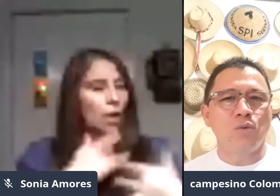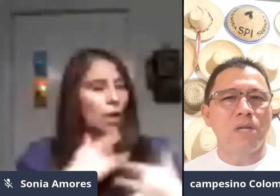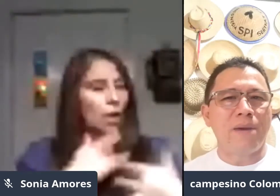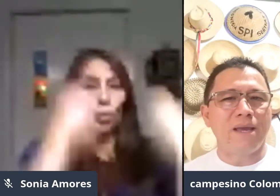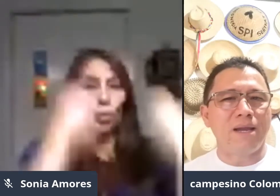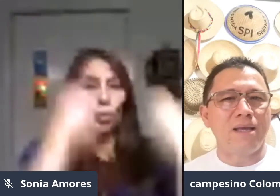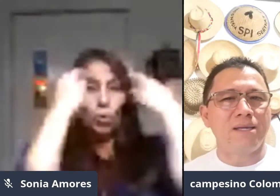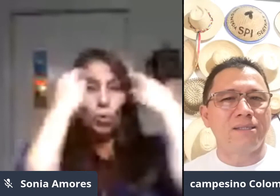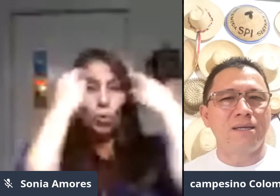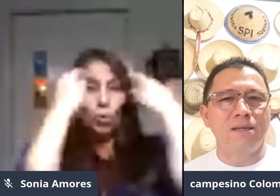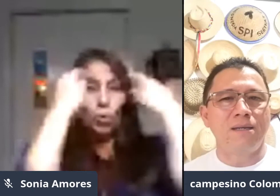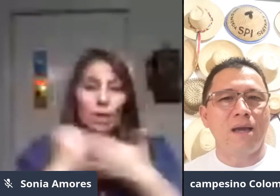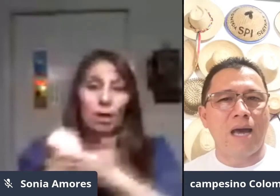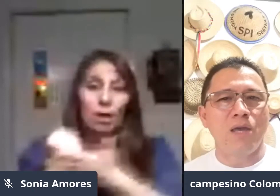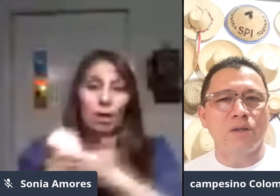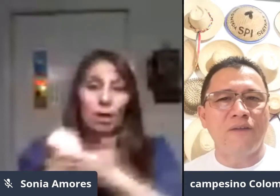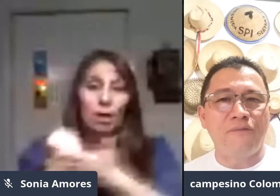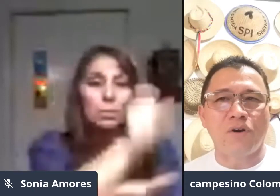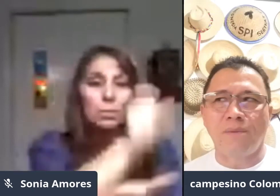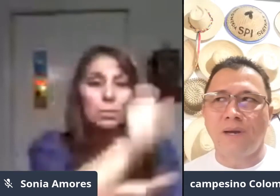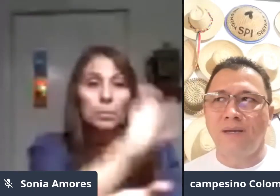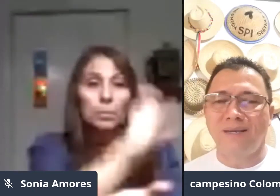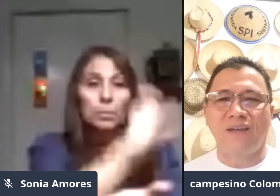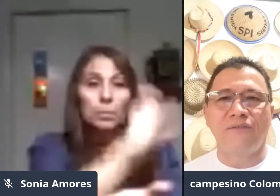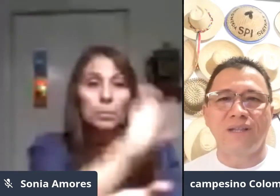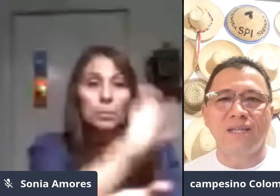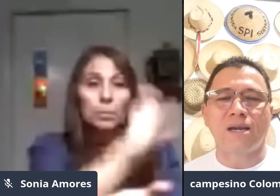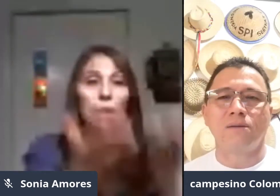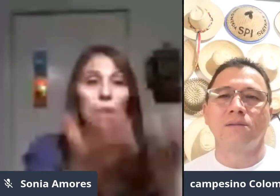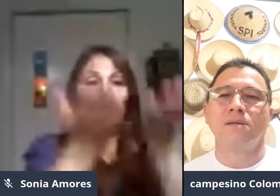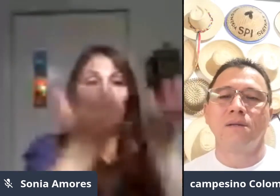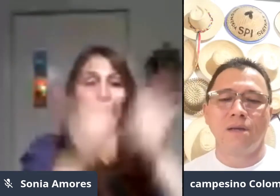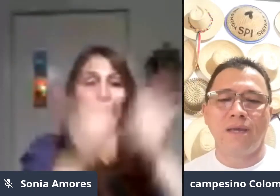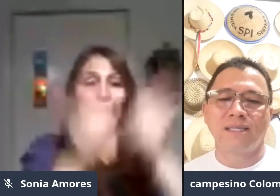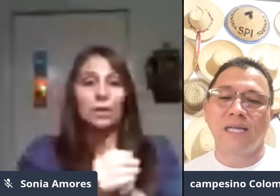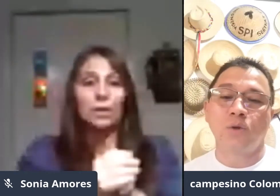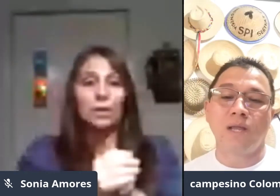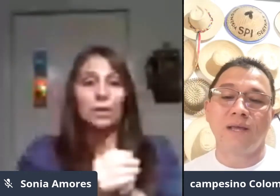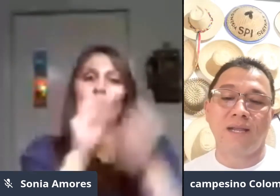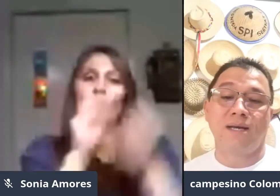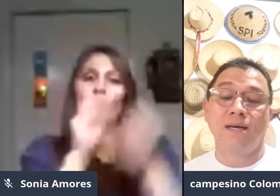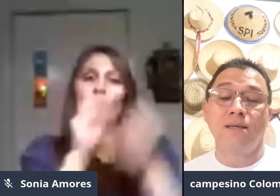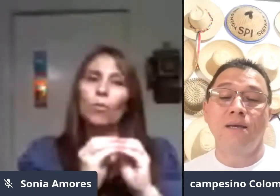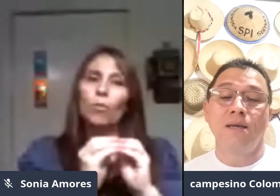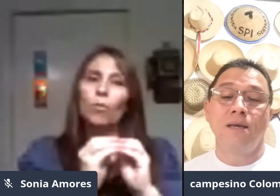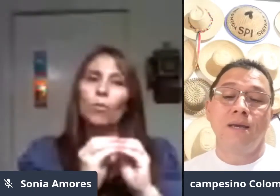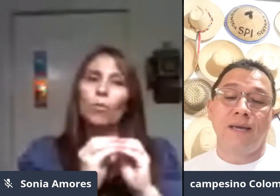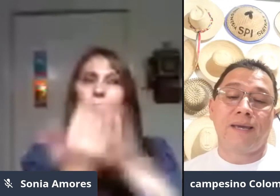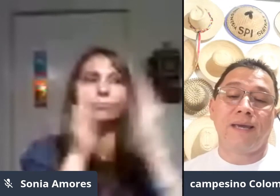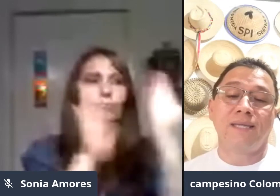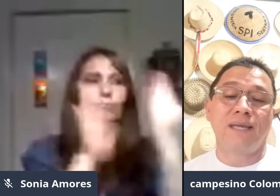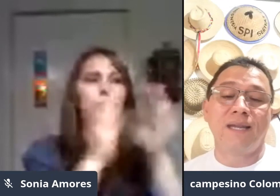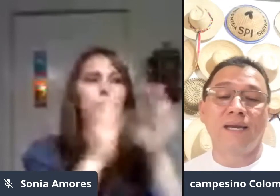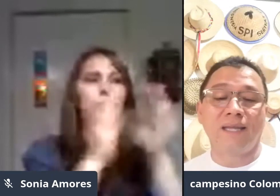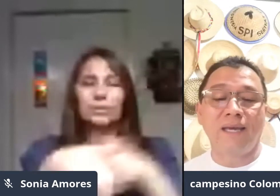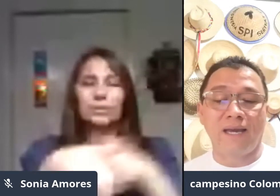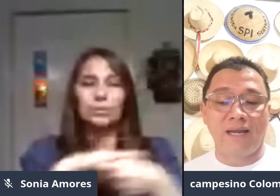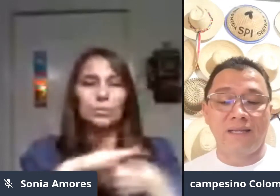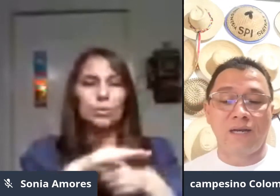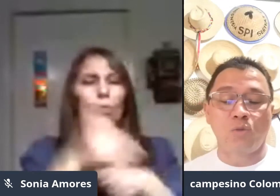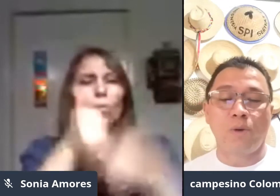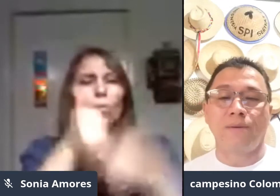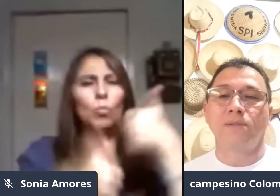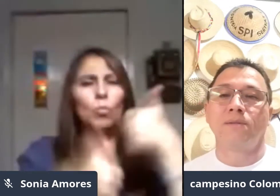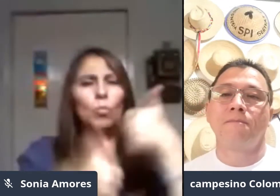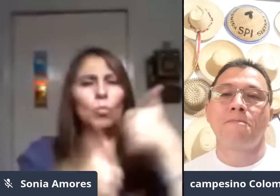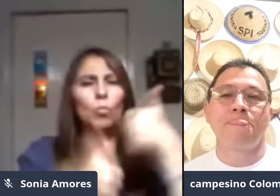Y es una manera de decir, hay otra forma de enfrentarnos, y es la solidaridad que se tiene que tejer